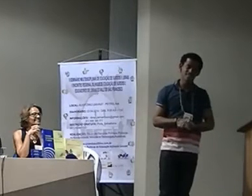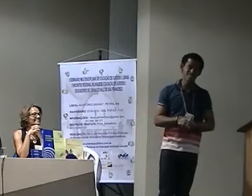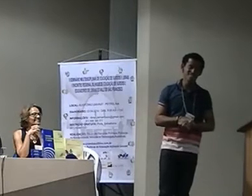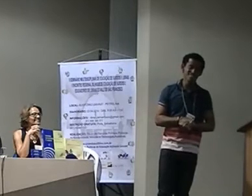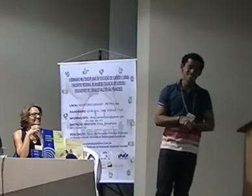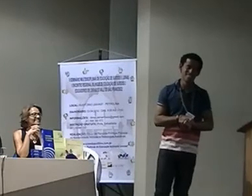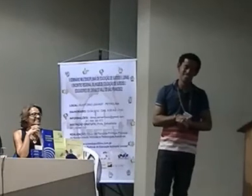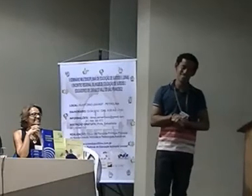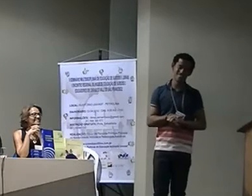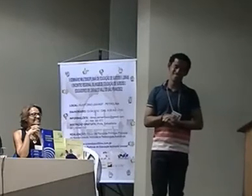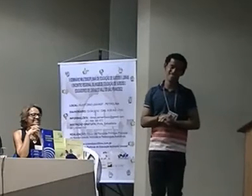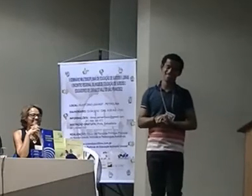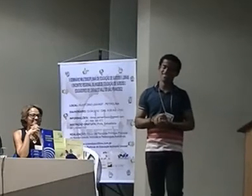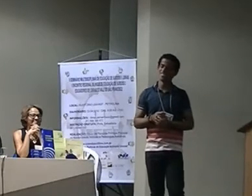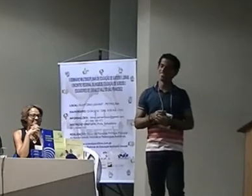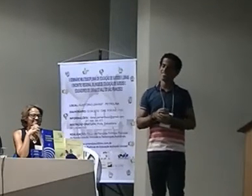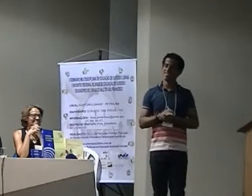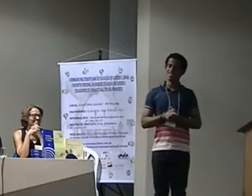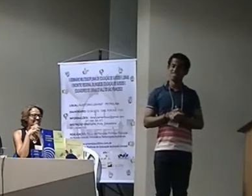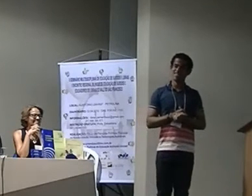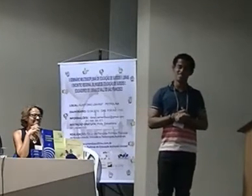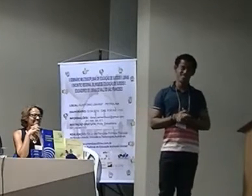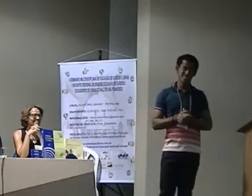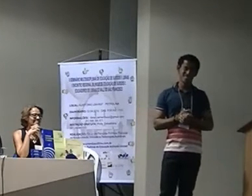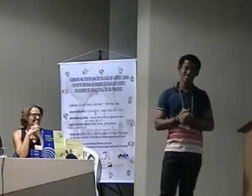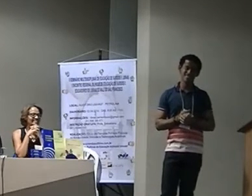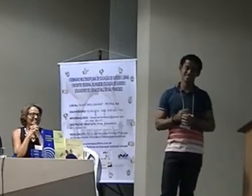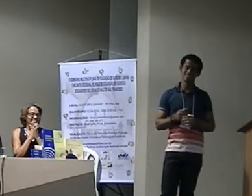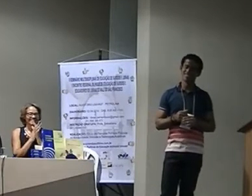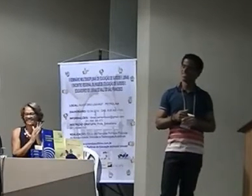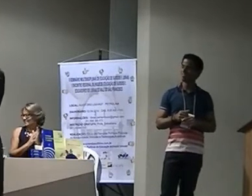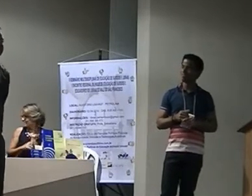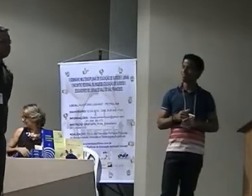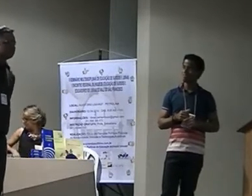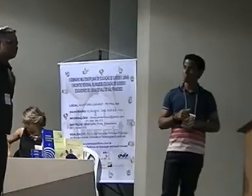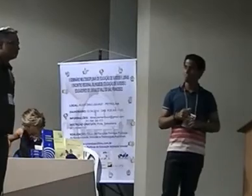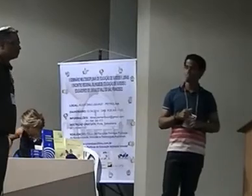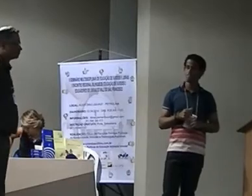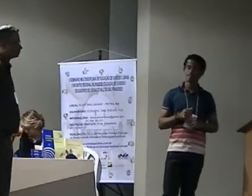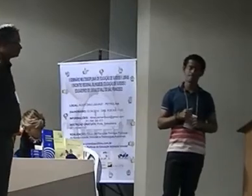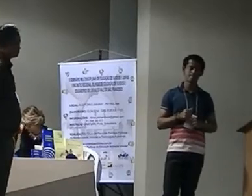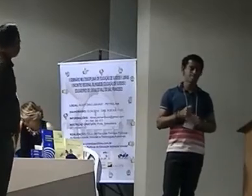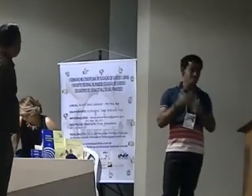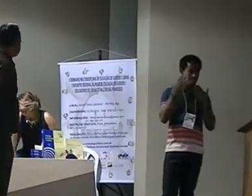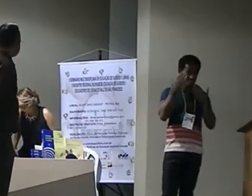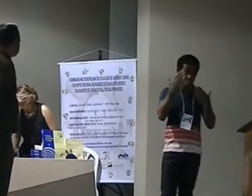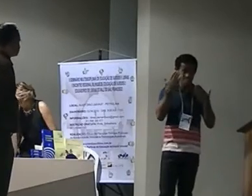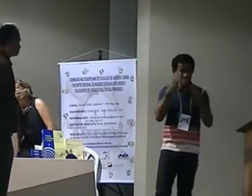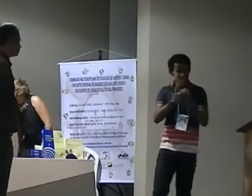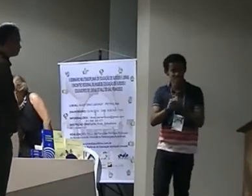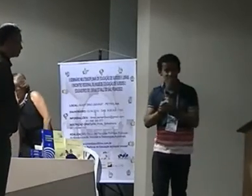Tá ele, né? E a irmã, e faltou o outro surdo, que é a irmã que ficou em casa.